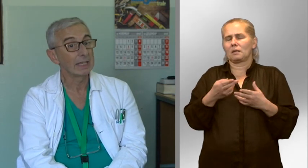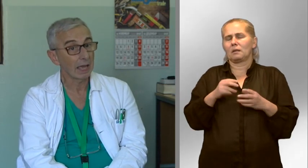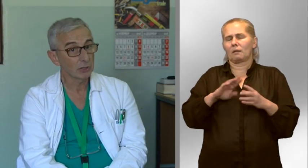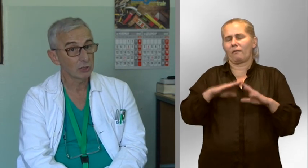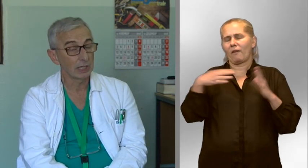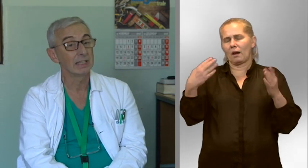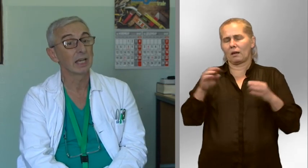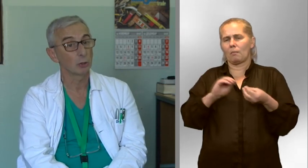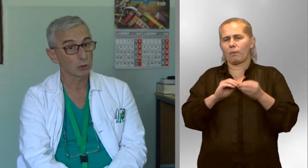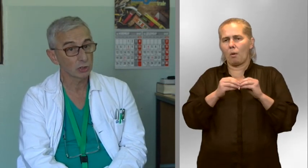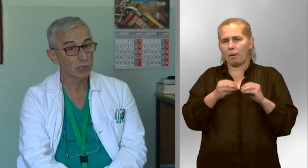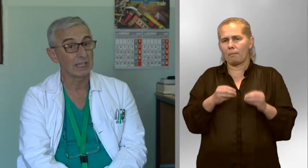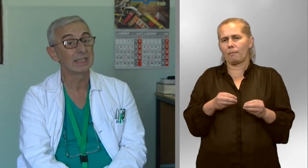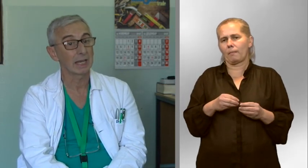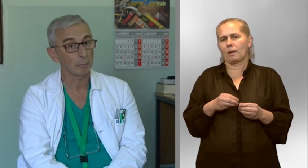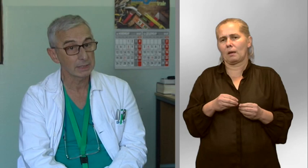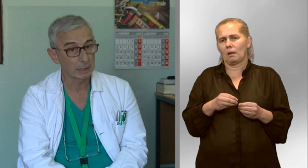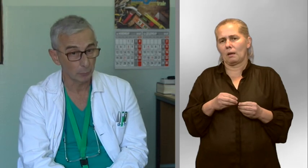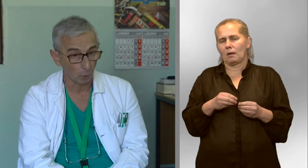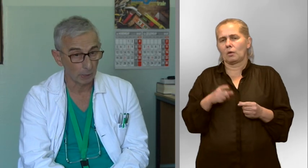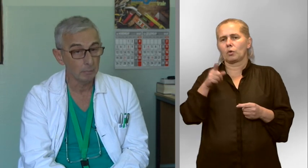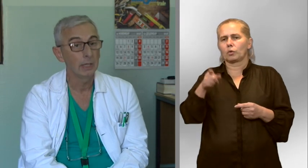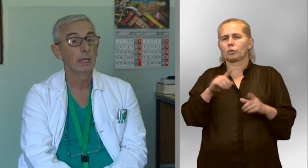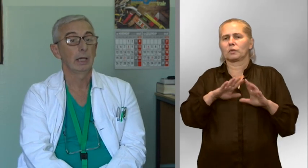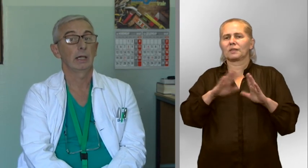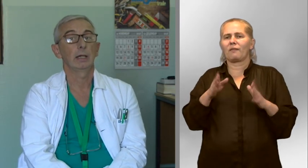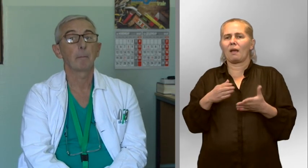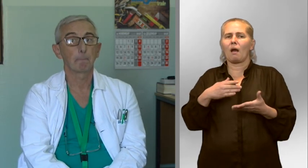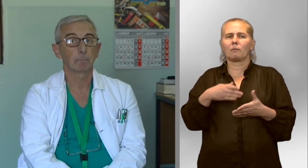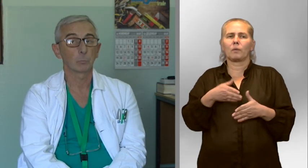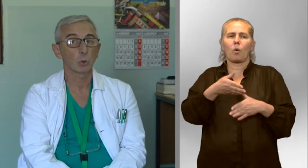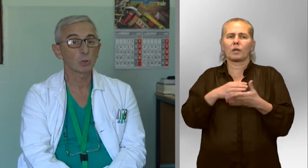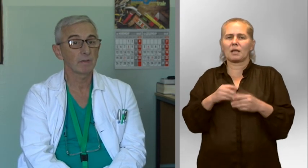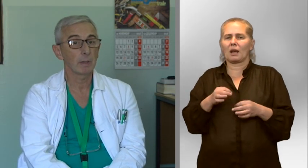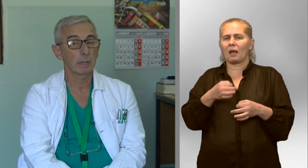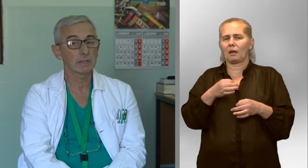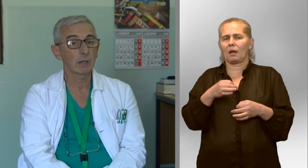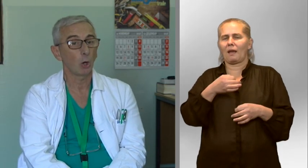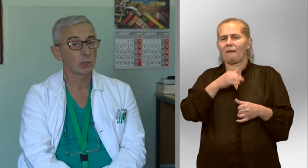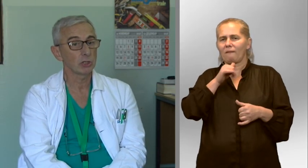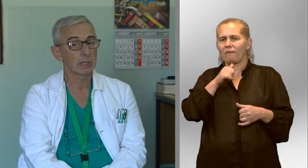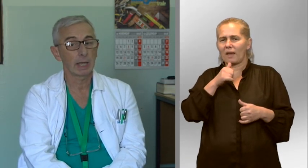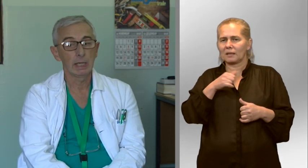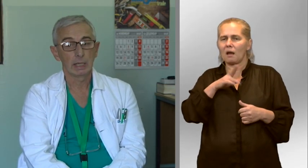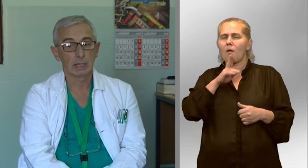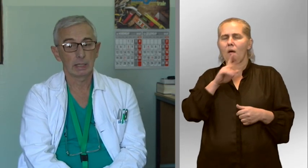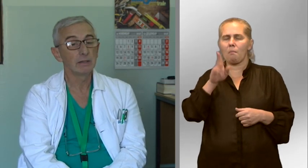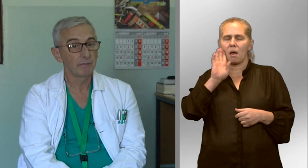stvara i najveći dijagnostički i terapijski problem, to su sve, pre svega,